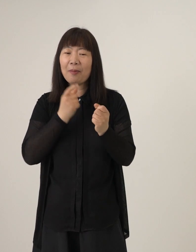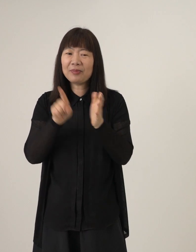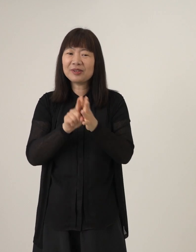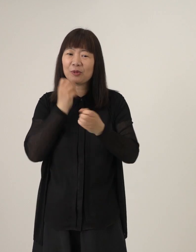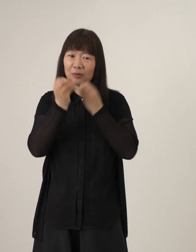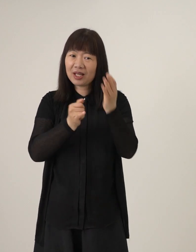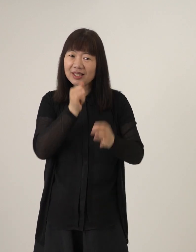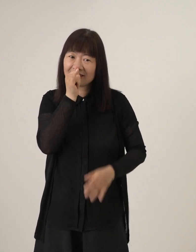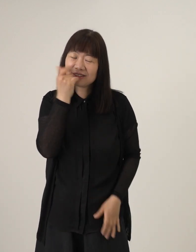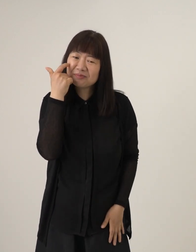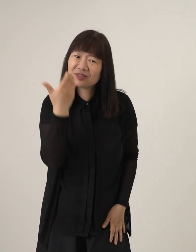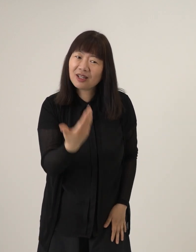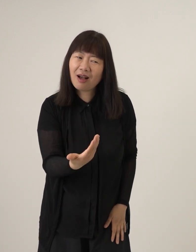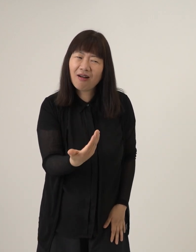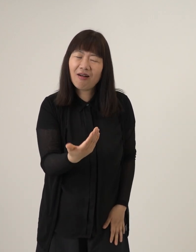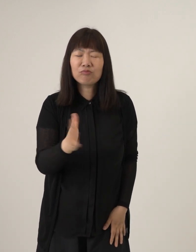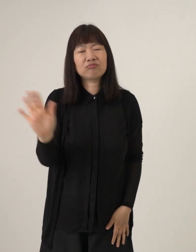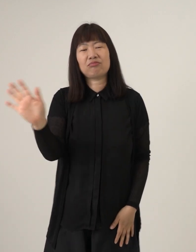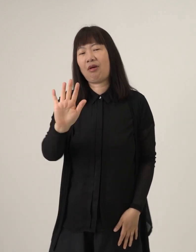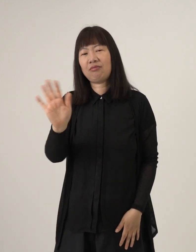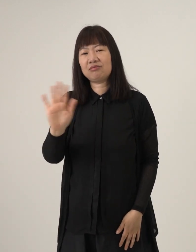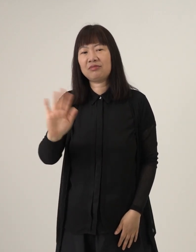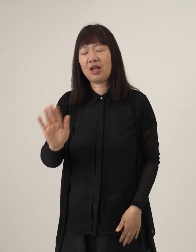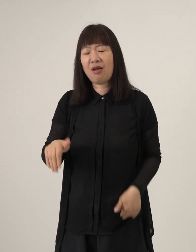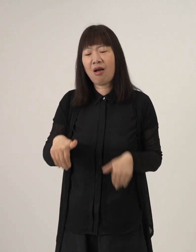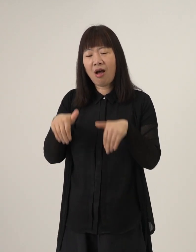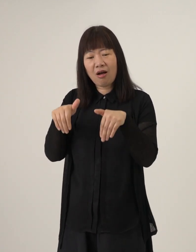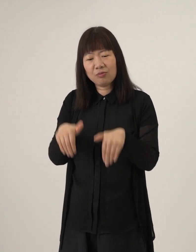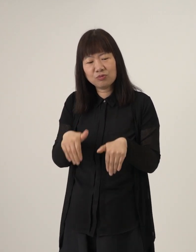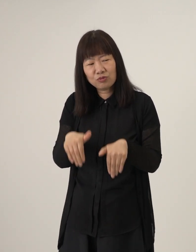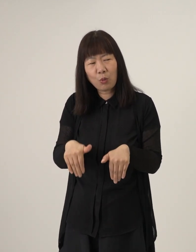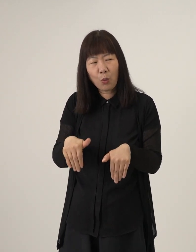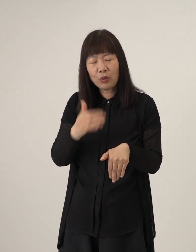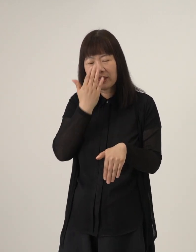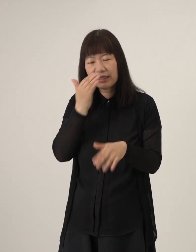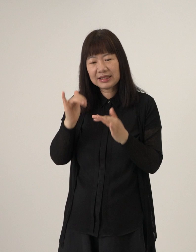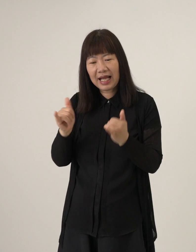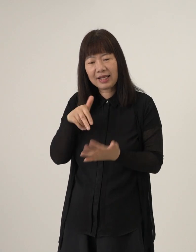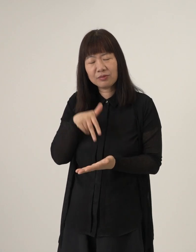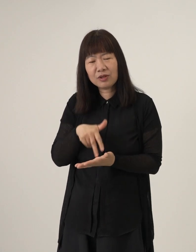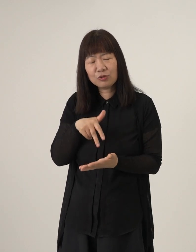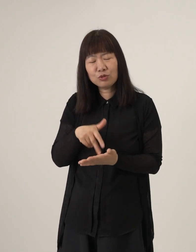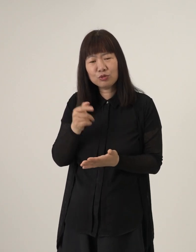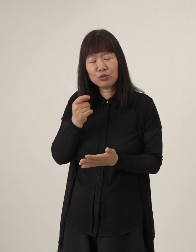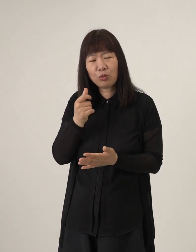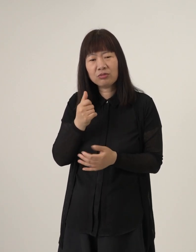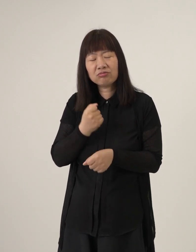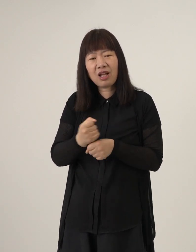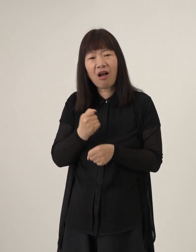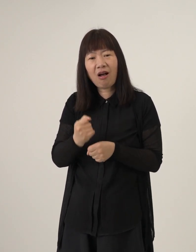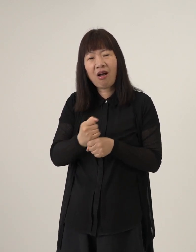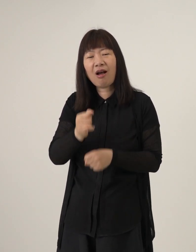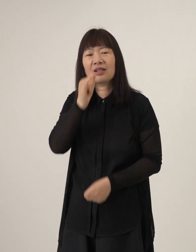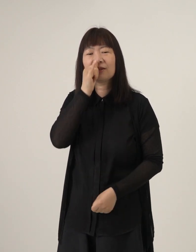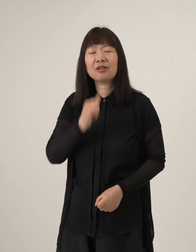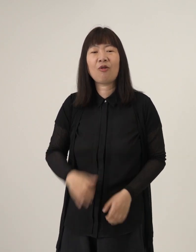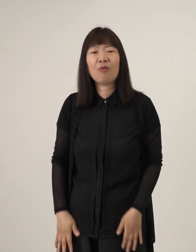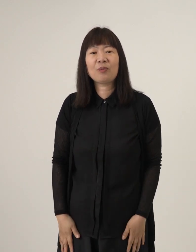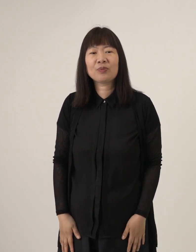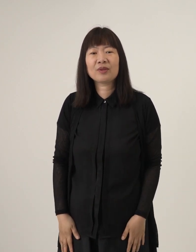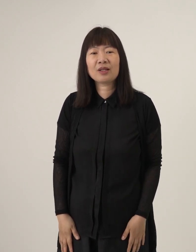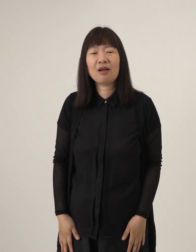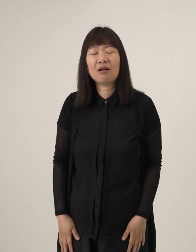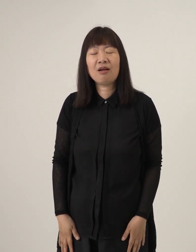이게 사실 포로들 입장에서도 뜬금이 없는 상황이란 말이에요. 게다가 가서 그